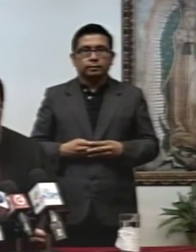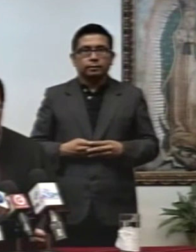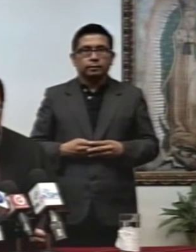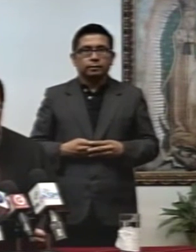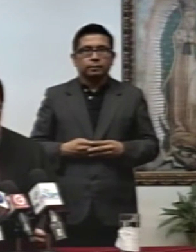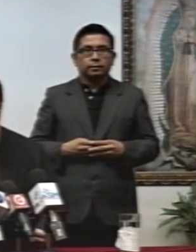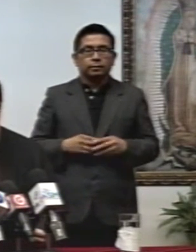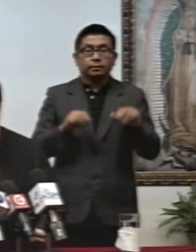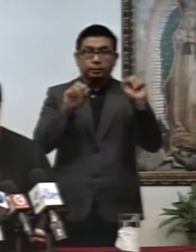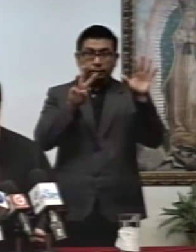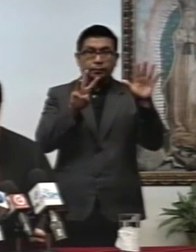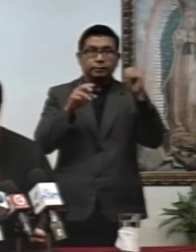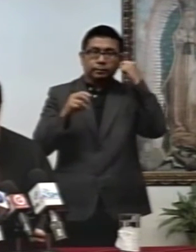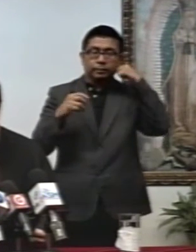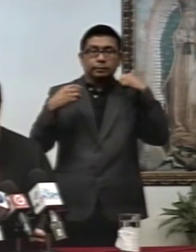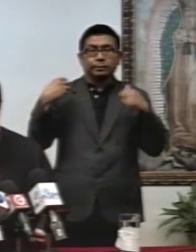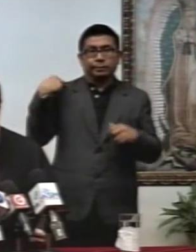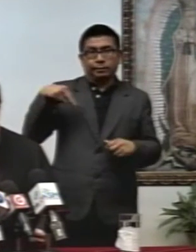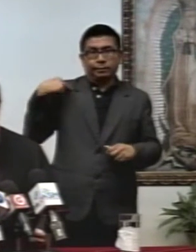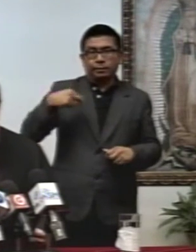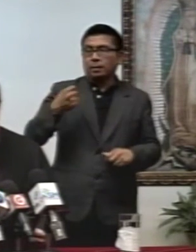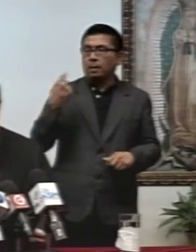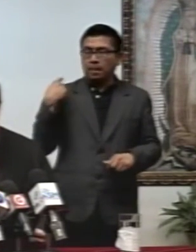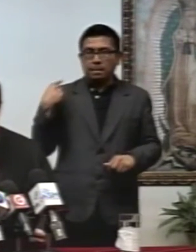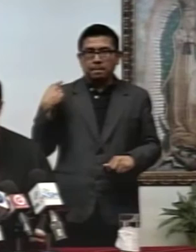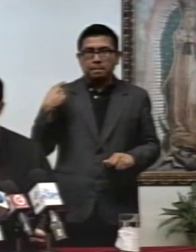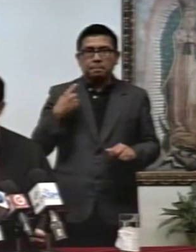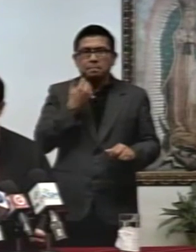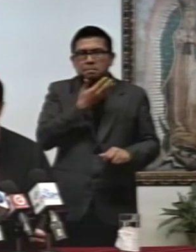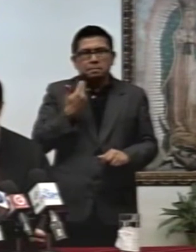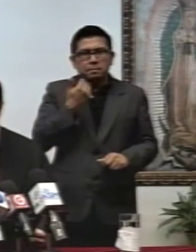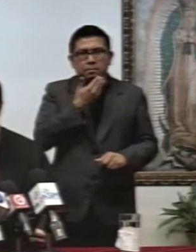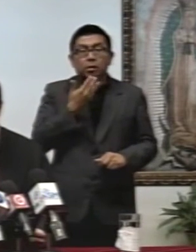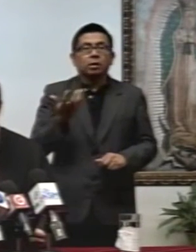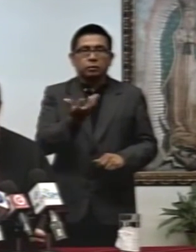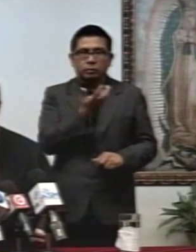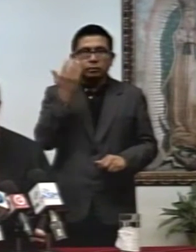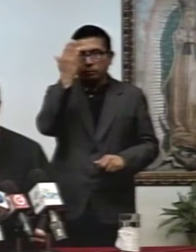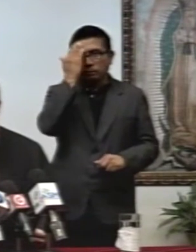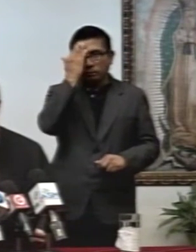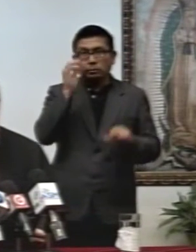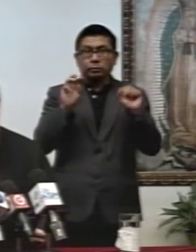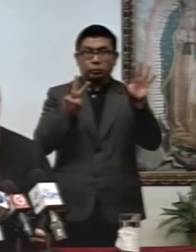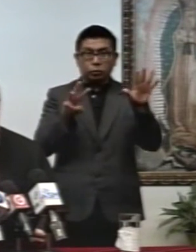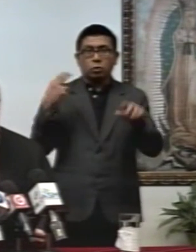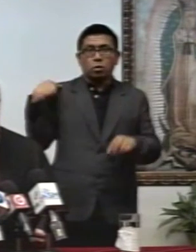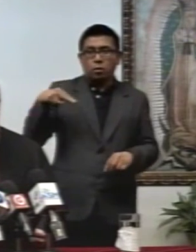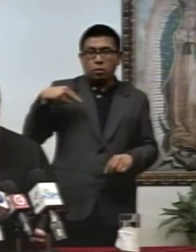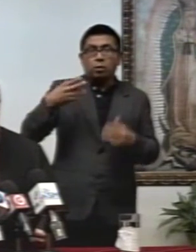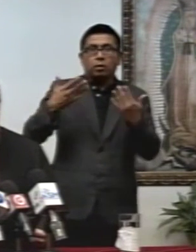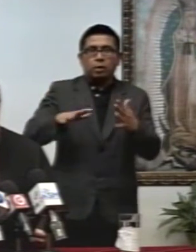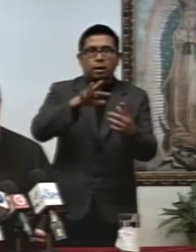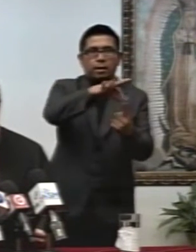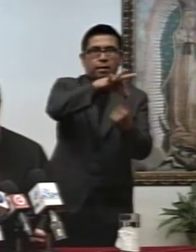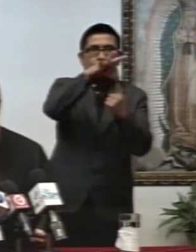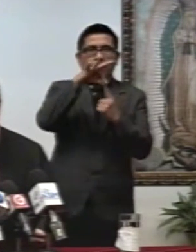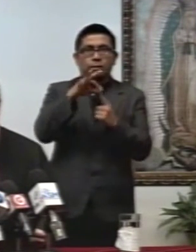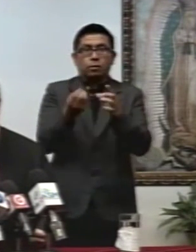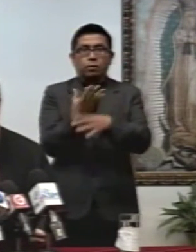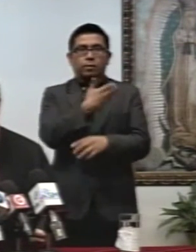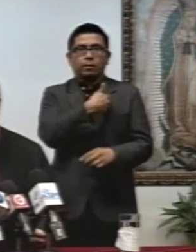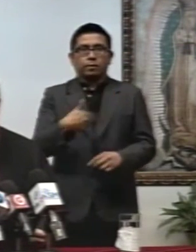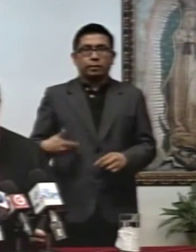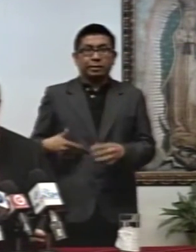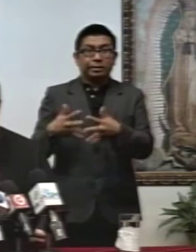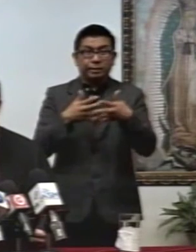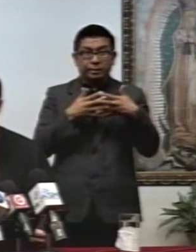El día 8 de noviembre, recién pasado, como todos sabemos, se eligió el nuevo presidente de los Estados